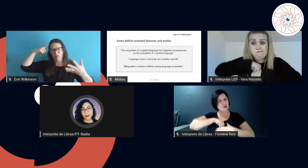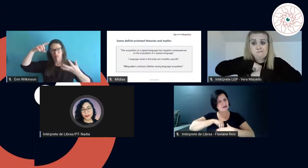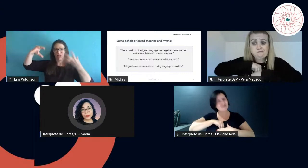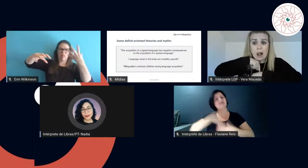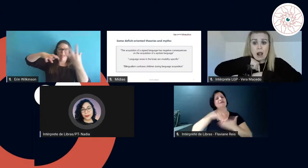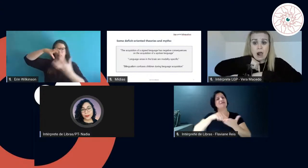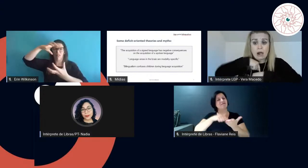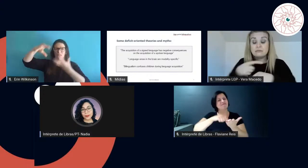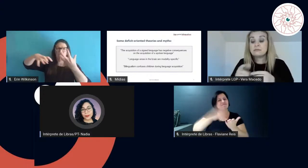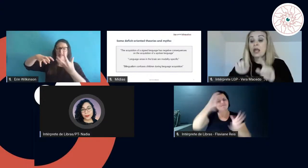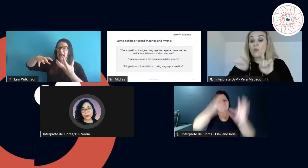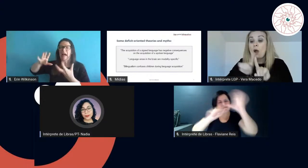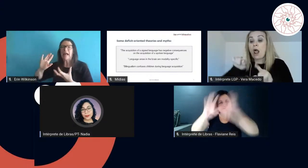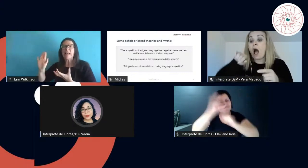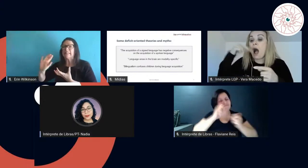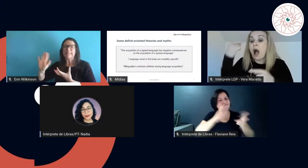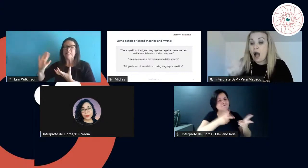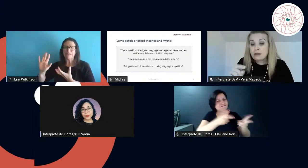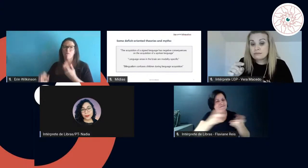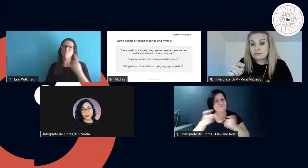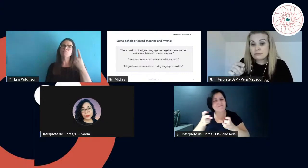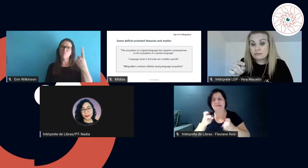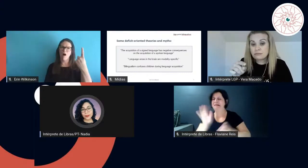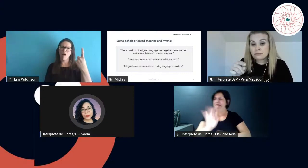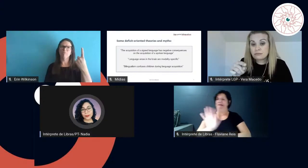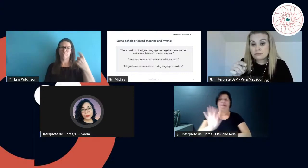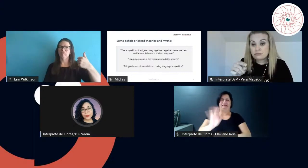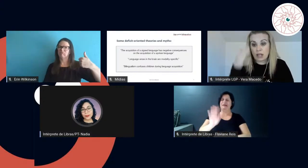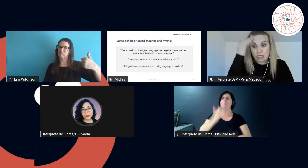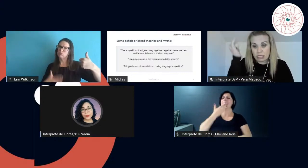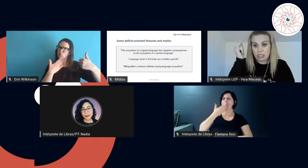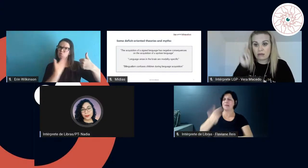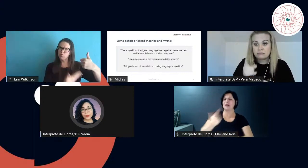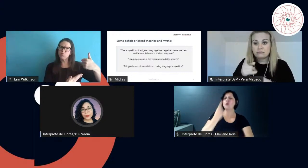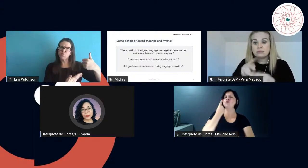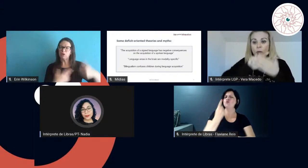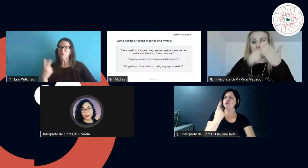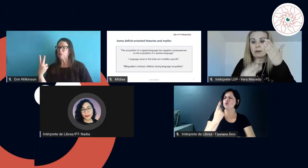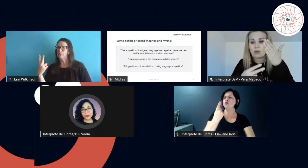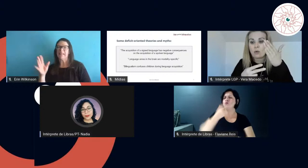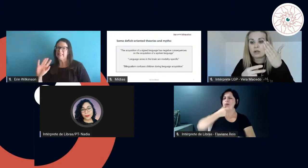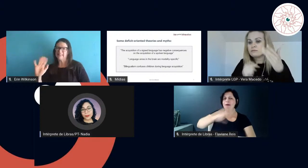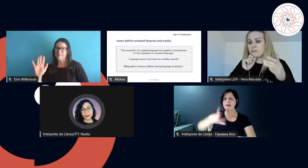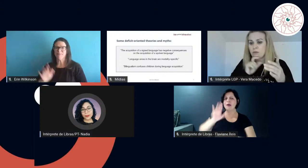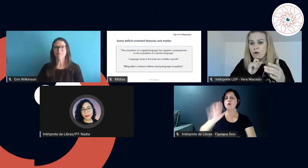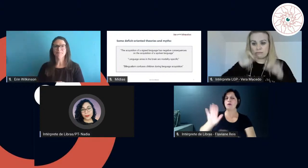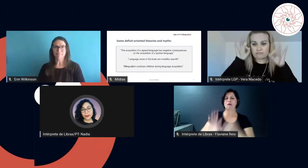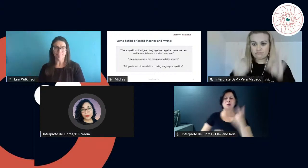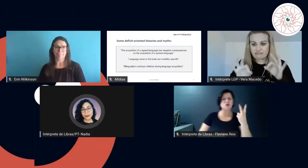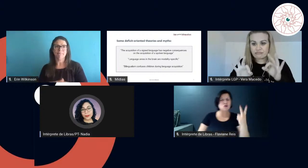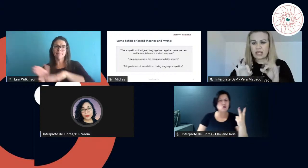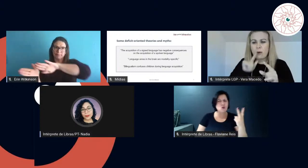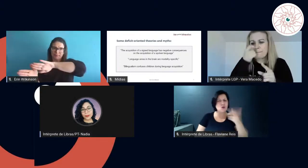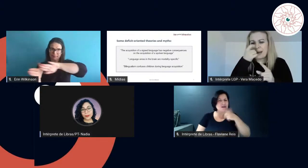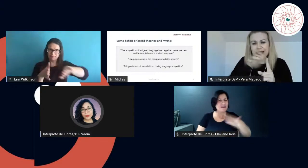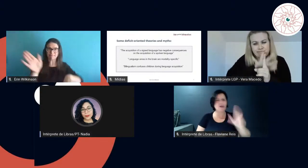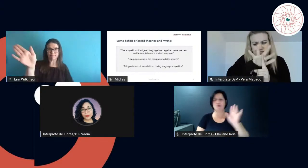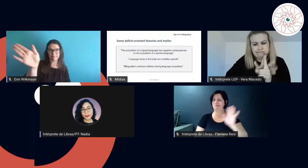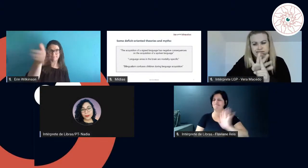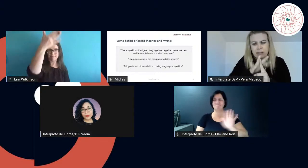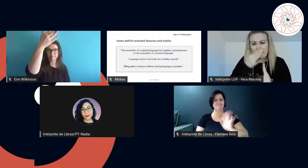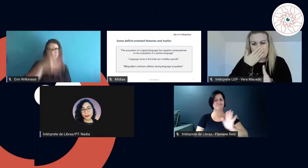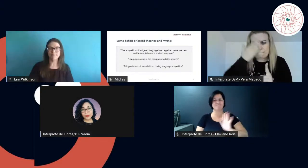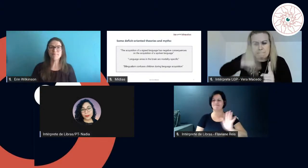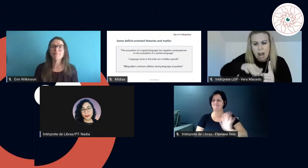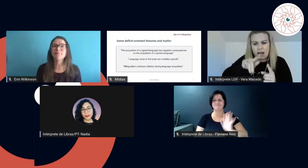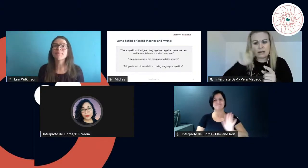enquanto há uma ideia de que o bilinguismo ele pode vir a atrapalhar a